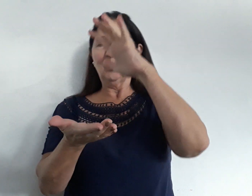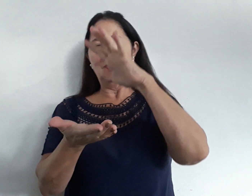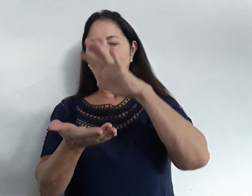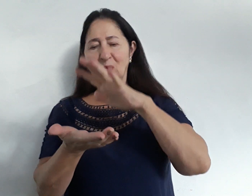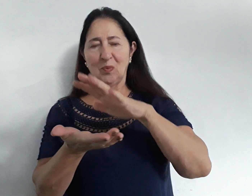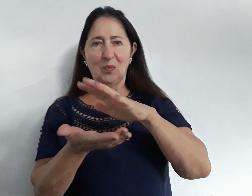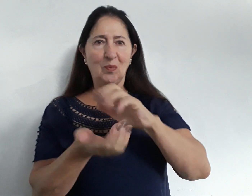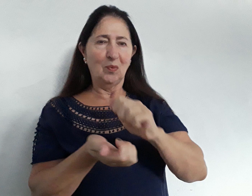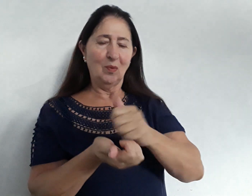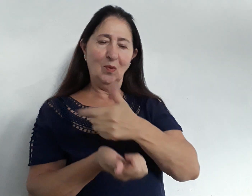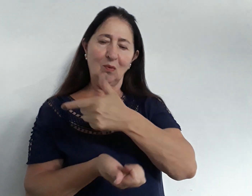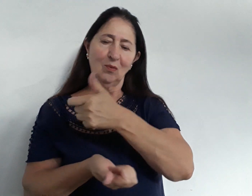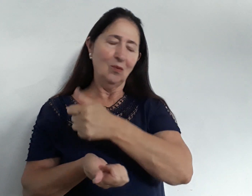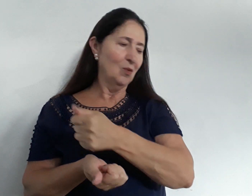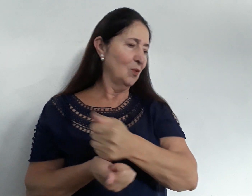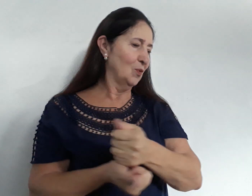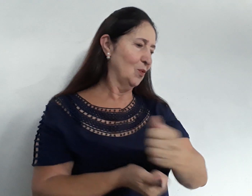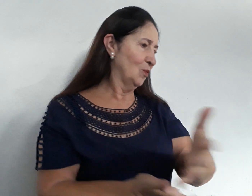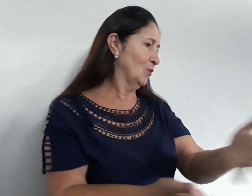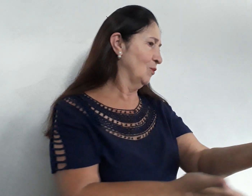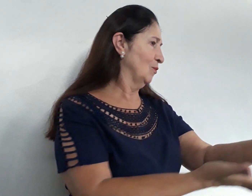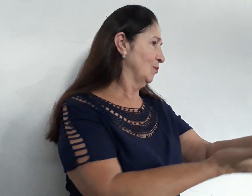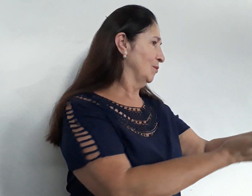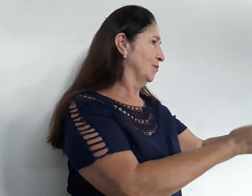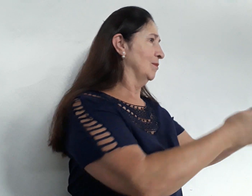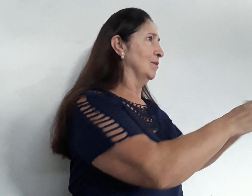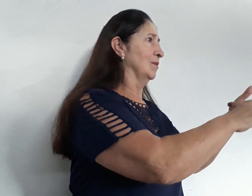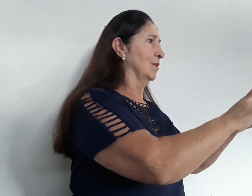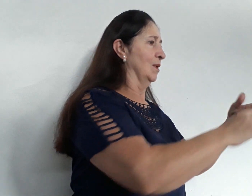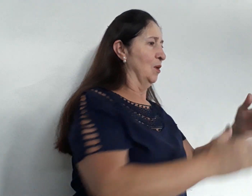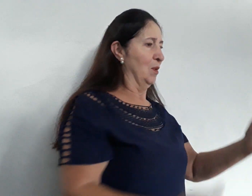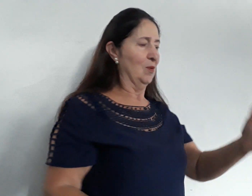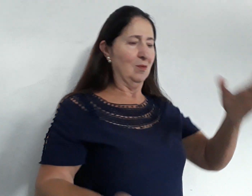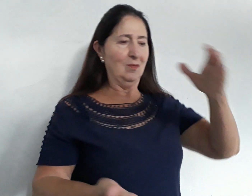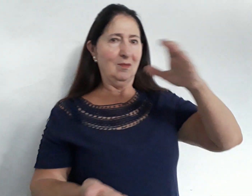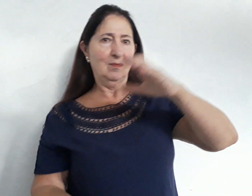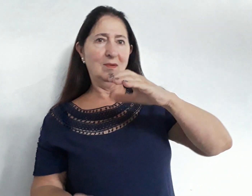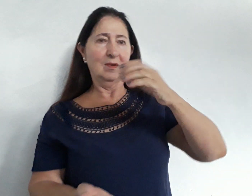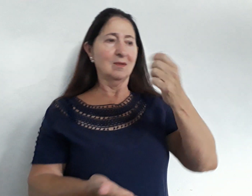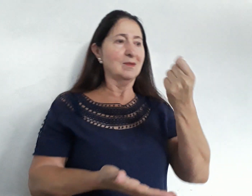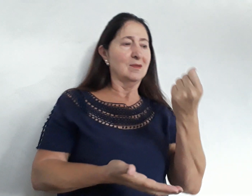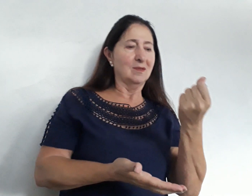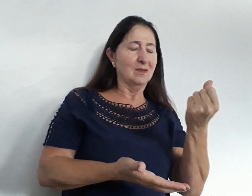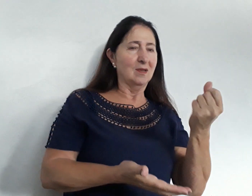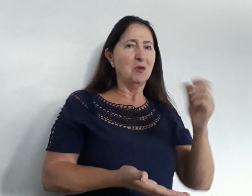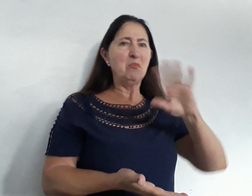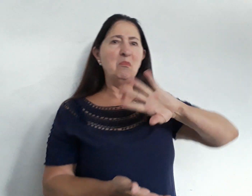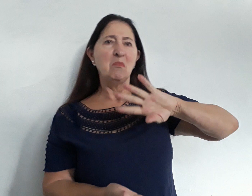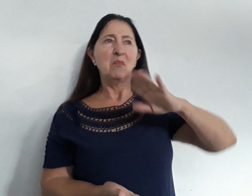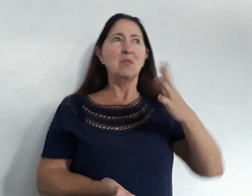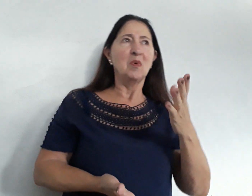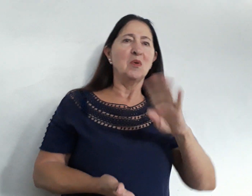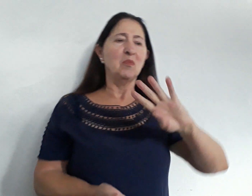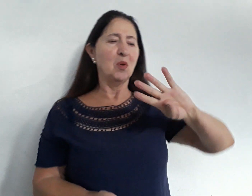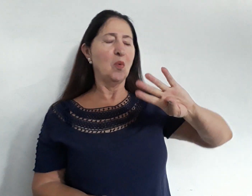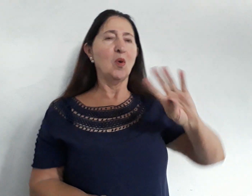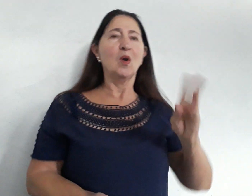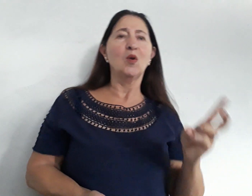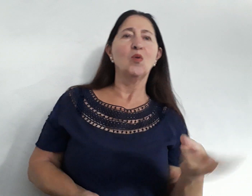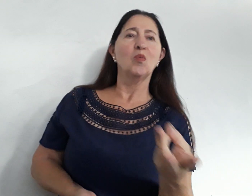7 cestos com os pedaços que sobraram. Eram 4.000, mais ou menos, e Jesus os